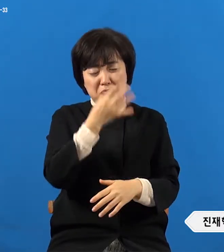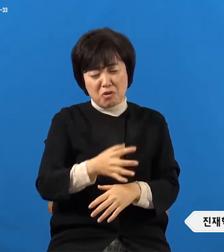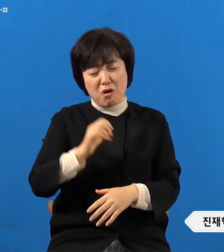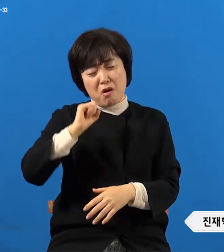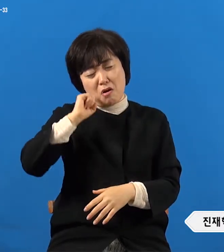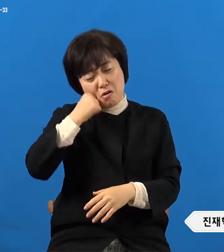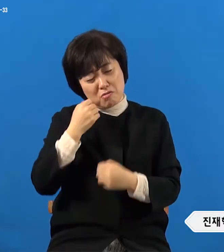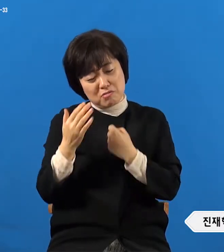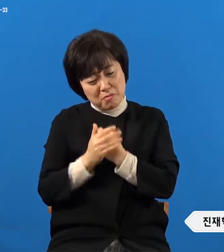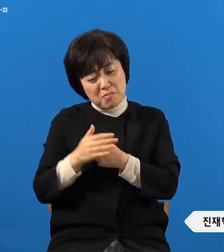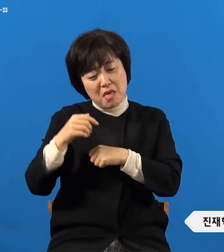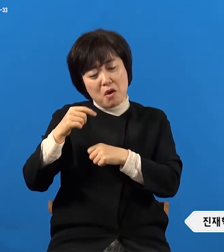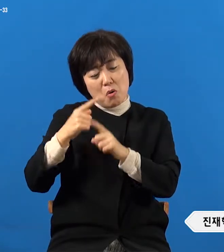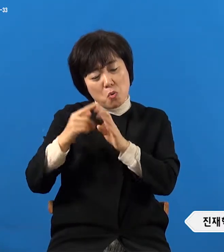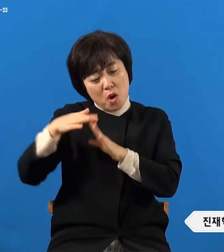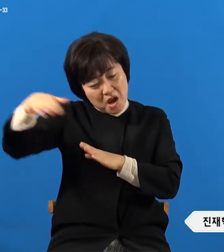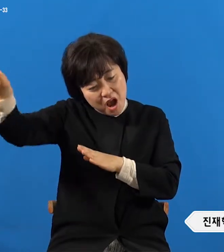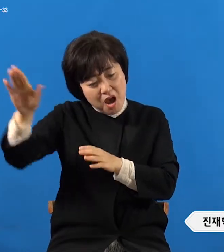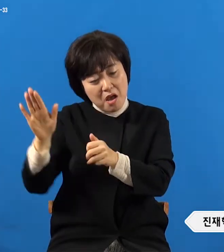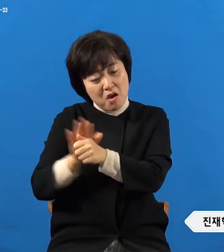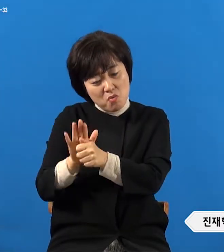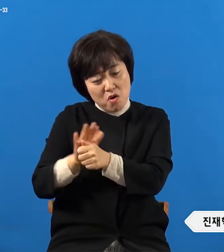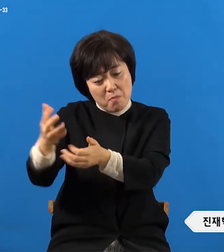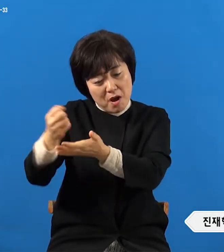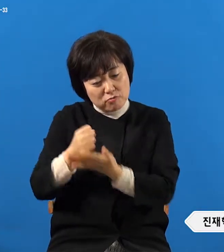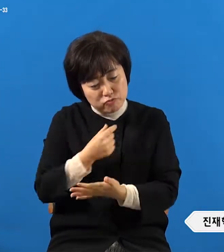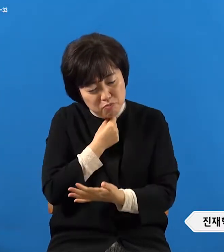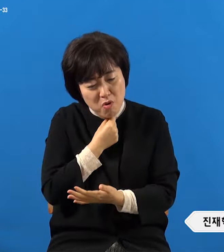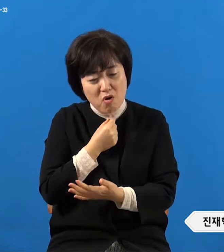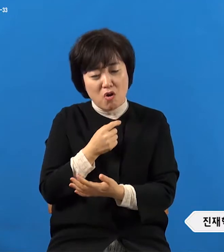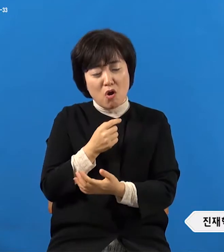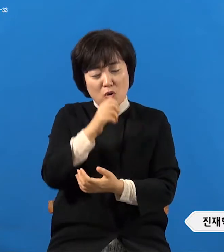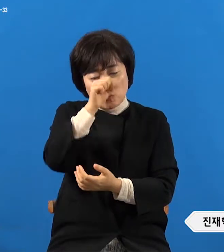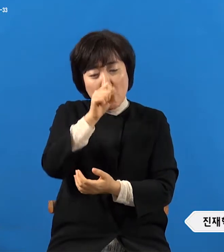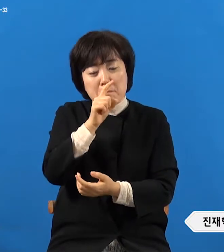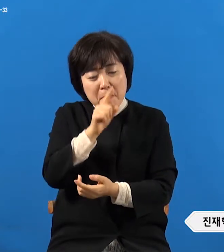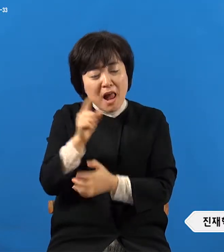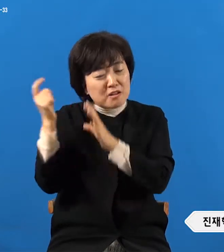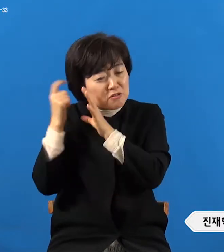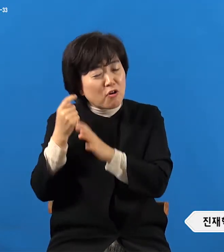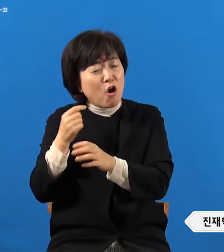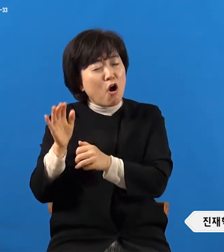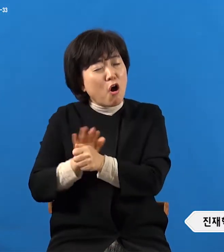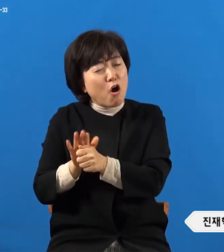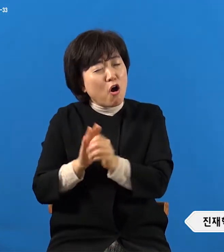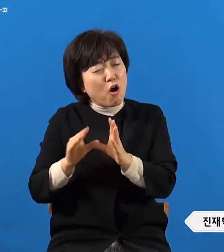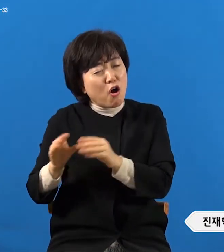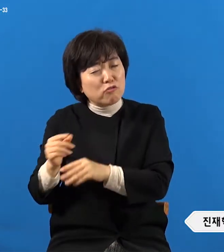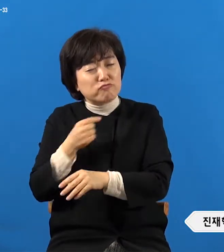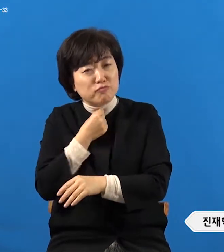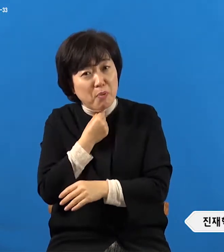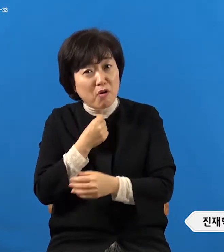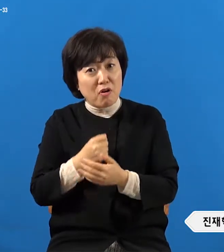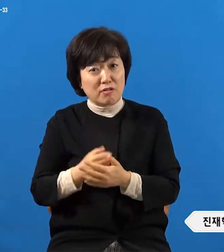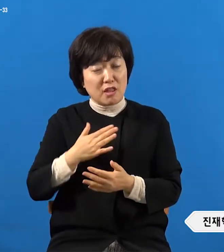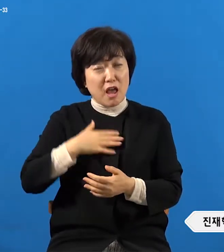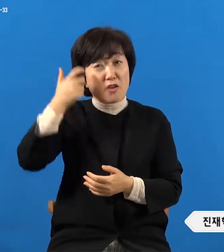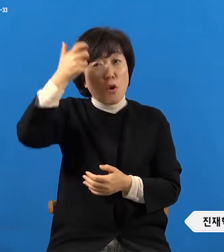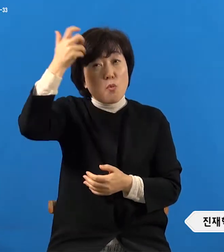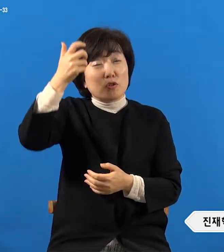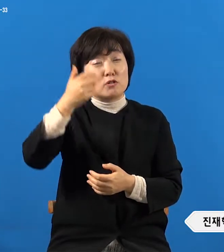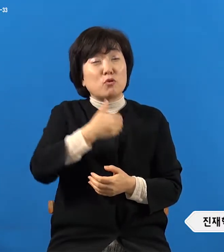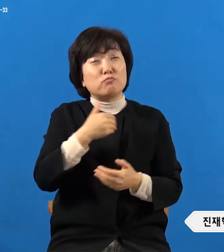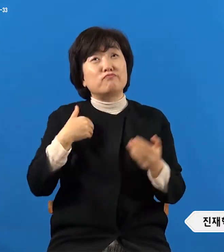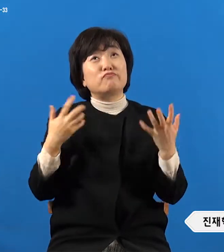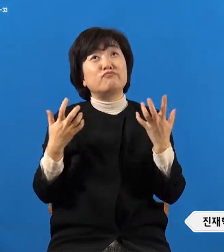어려워서 마음의 위로도 받고 좋은 말 듣기 위해 하나님 앞에 나오고 있습니까? 아니면 내 영혼을 좀 풍성하게